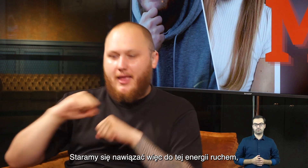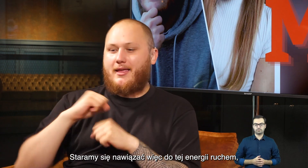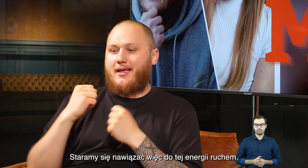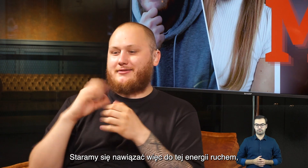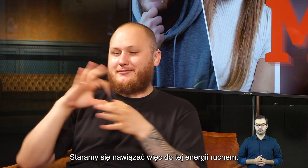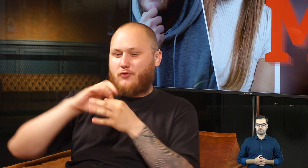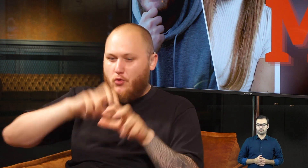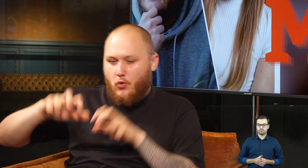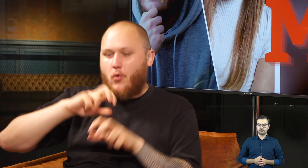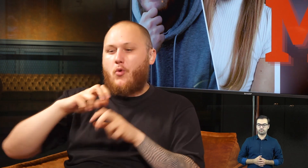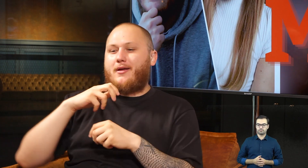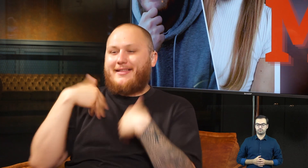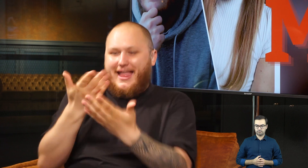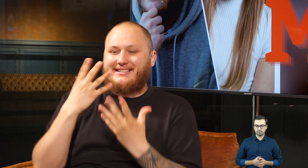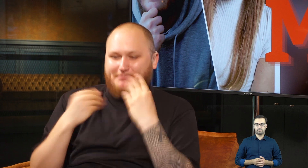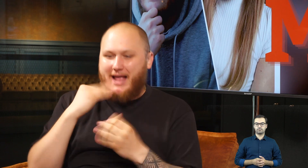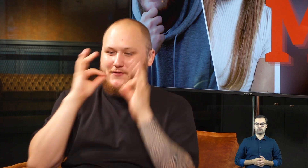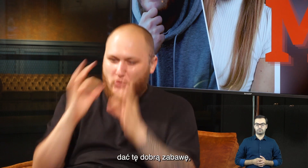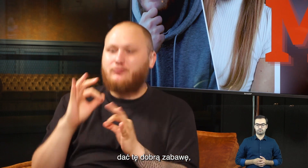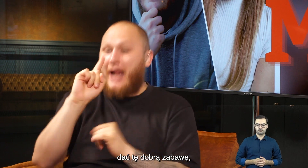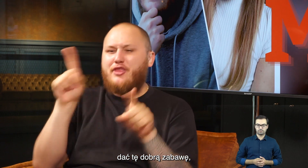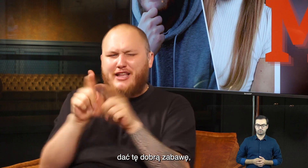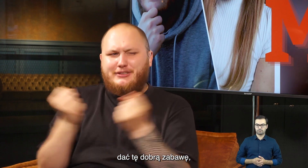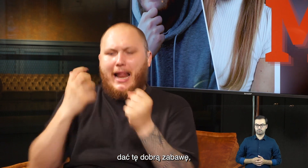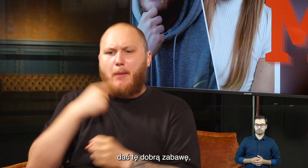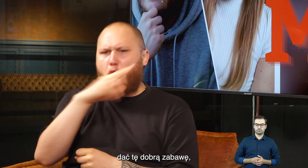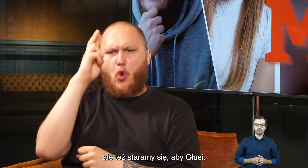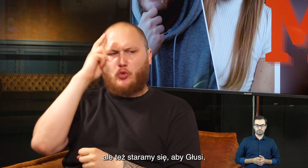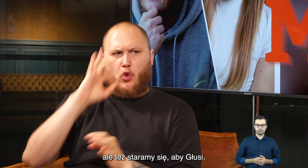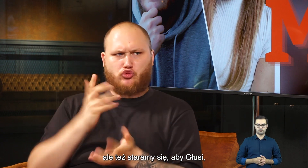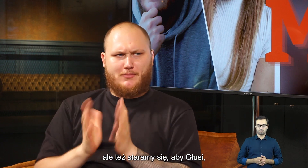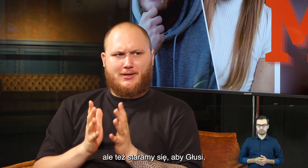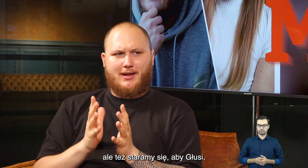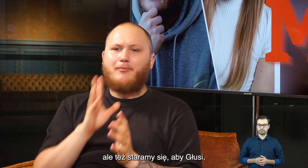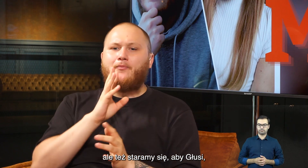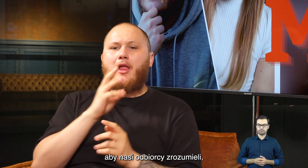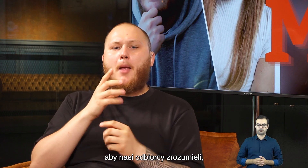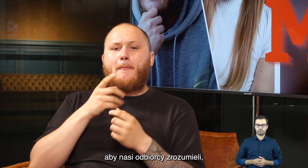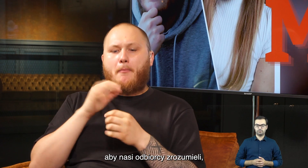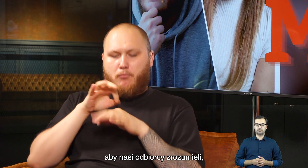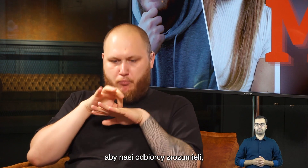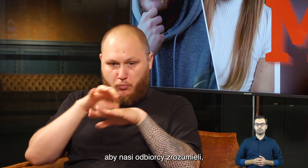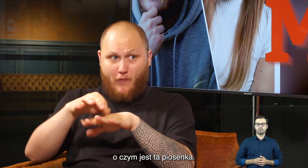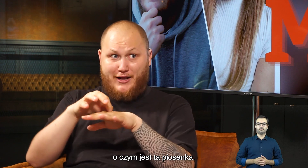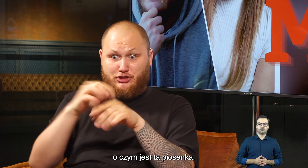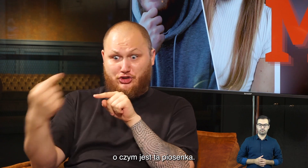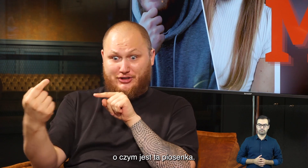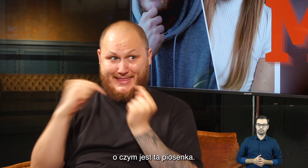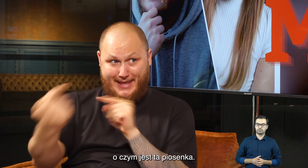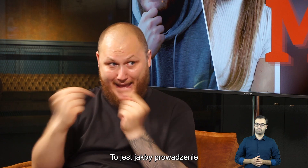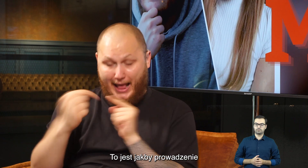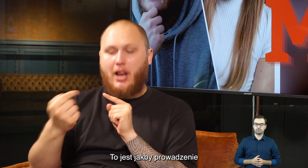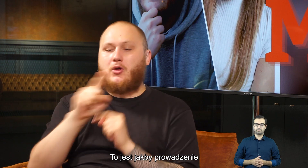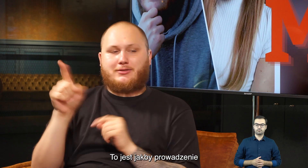się nawiązać do tej energii, ruchem, dać tę dobrą zabawę, ale też staramy się, aby głośni, aby nasi odbiorcy zrozumieli, o czym jest ta